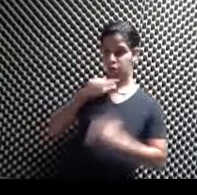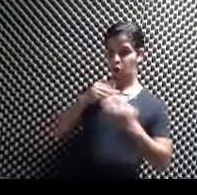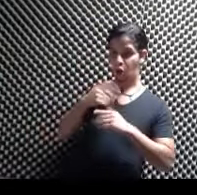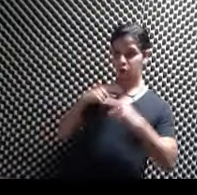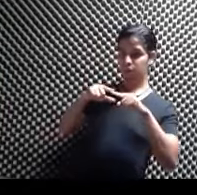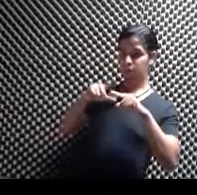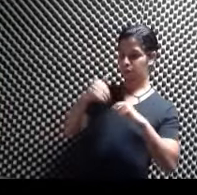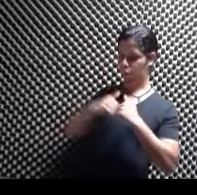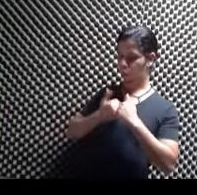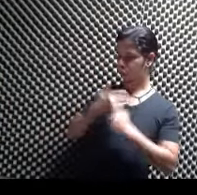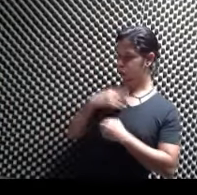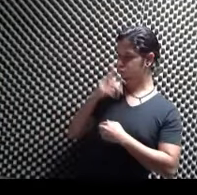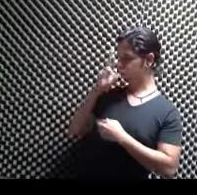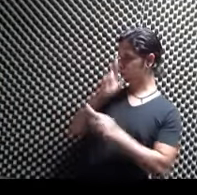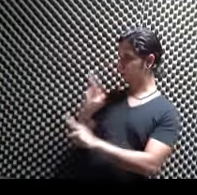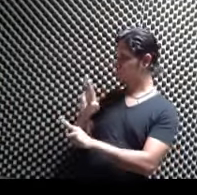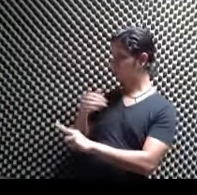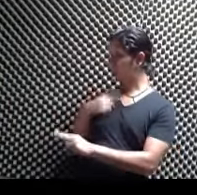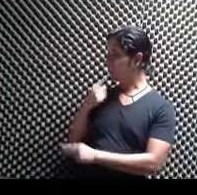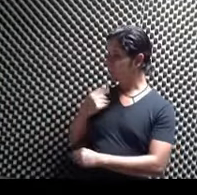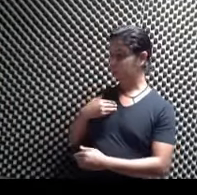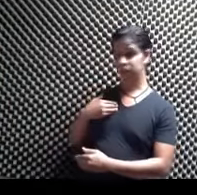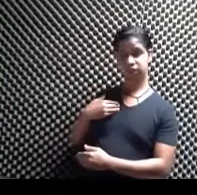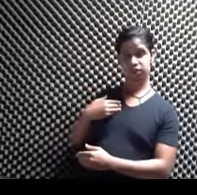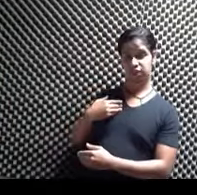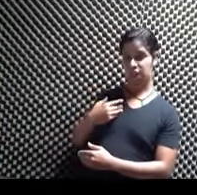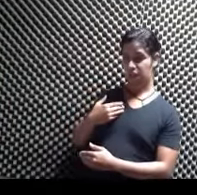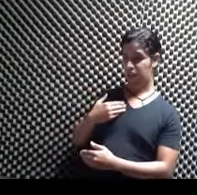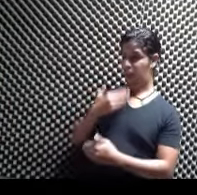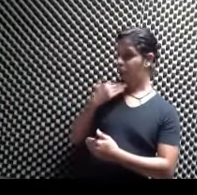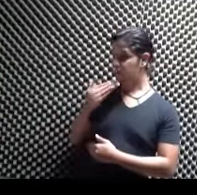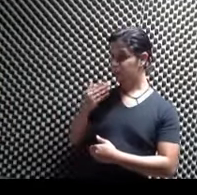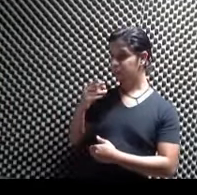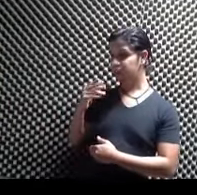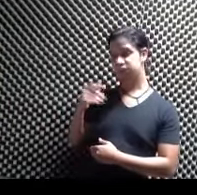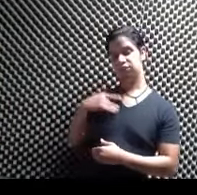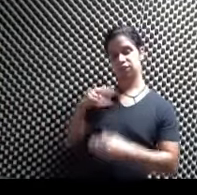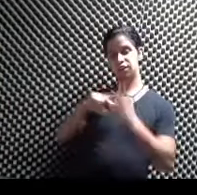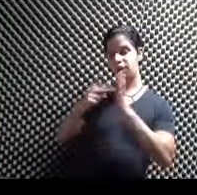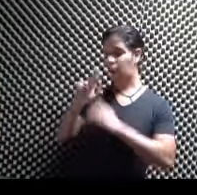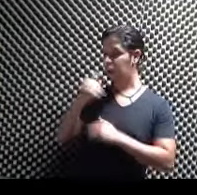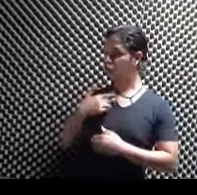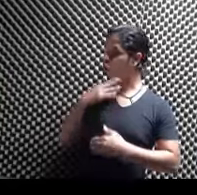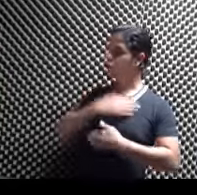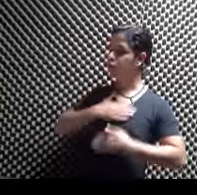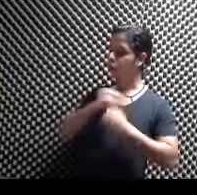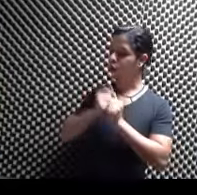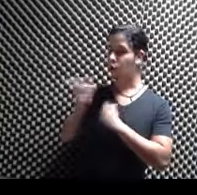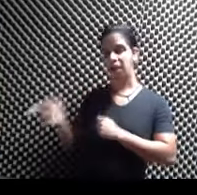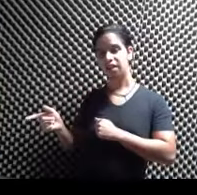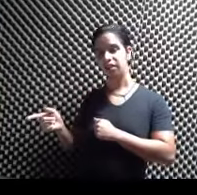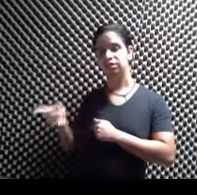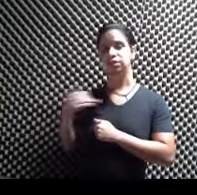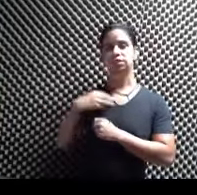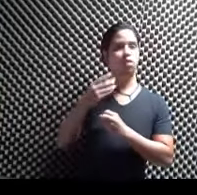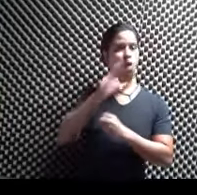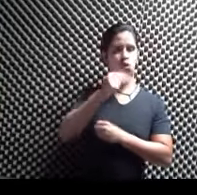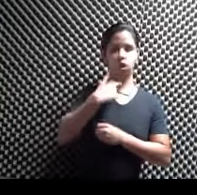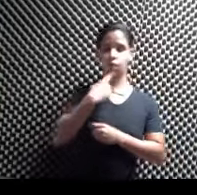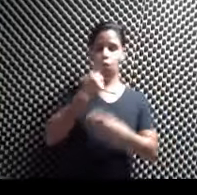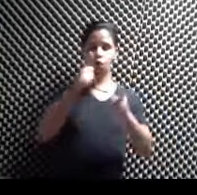depende de la... Ya, si dice que la pasó bien. Te echaste. Así que tú lo pasaste conmigo. Exacto, ¿entiendes? Y así hay variedad. Nunca me ha pasado,